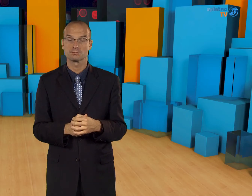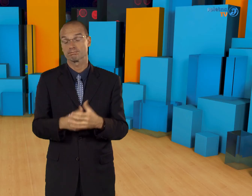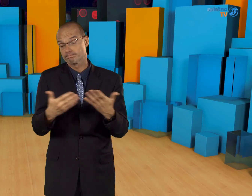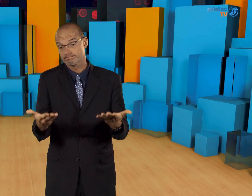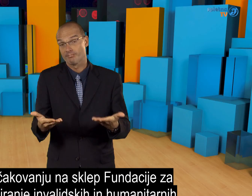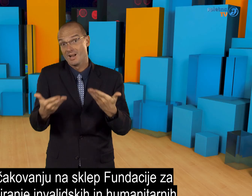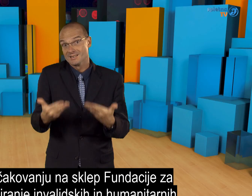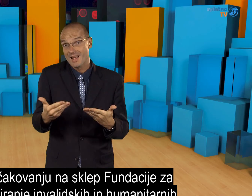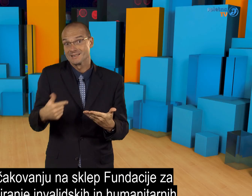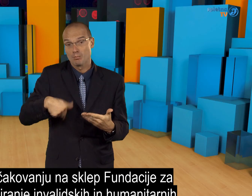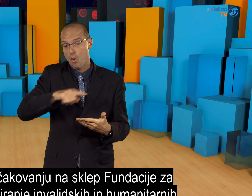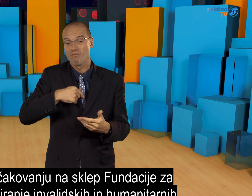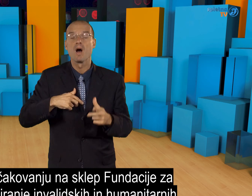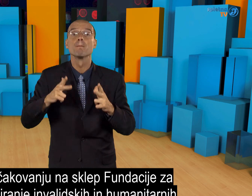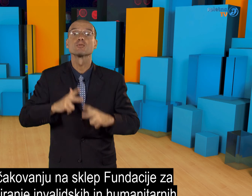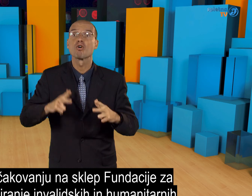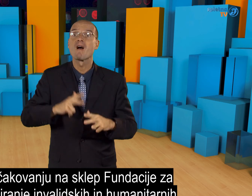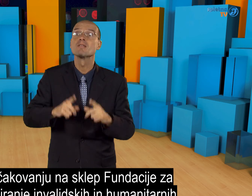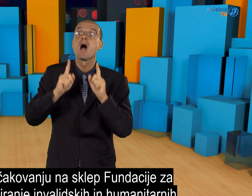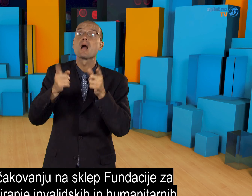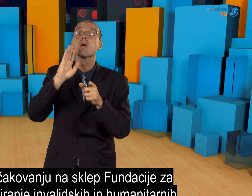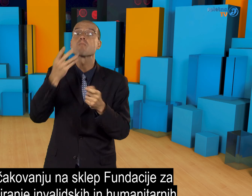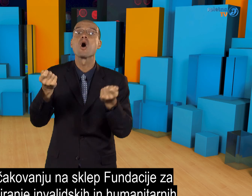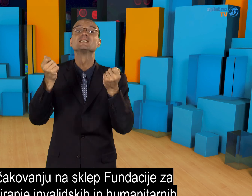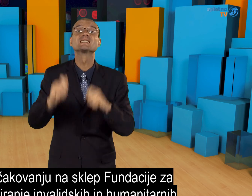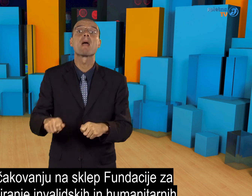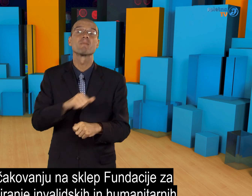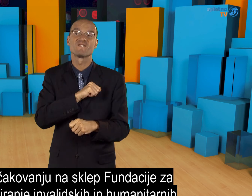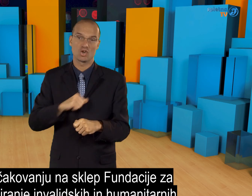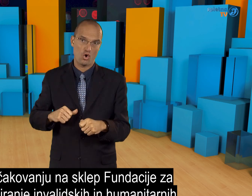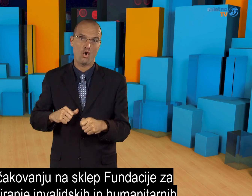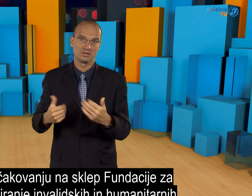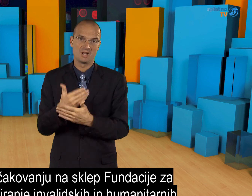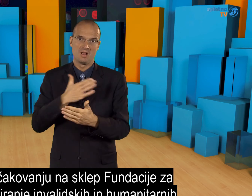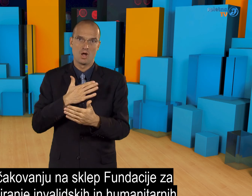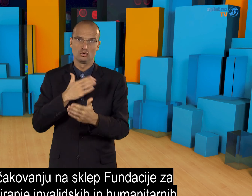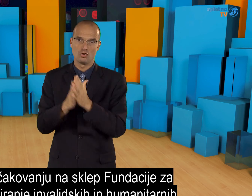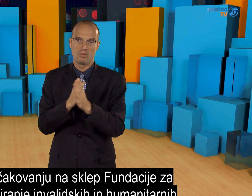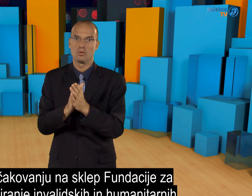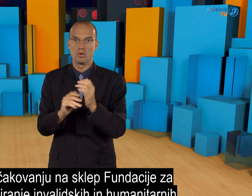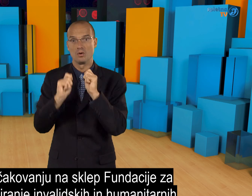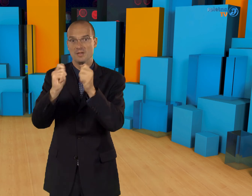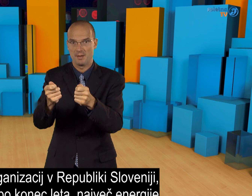V pričakovanju na sklep Fundacije za financiranje invalidskih in humanitarnih organizacij v Republiki